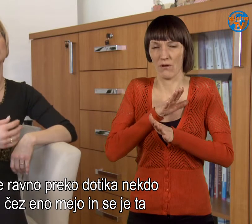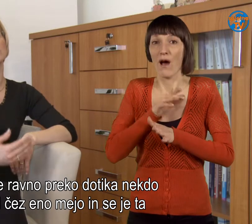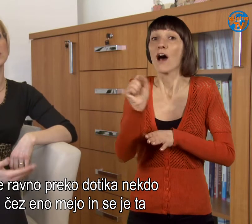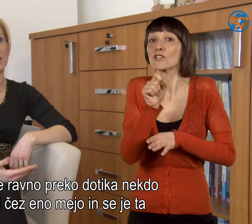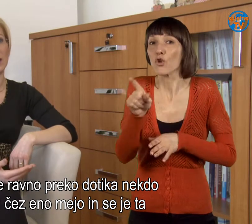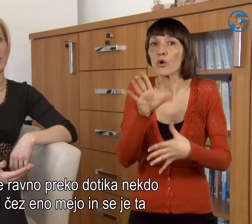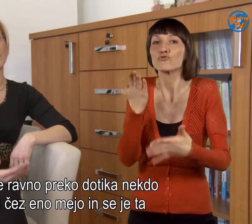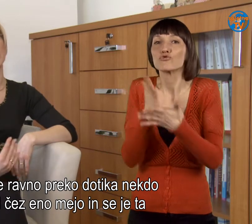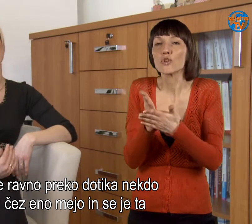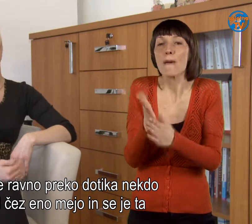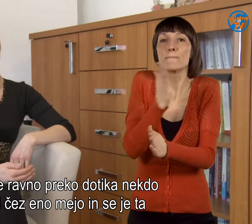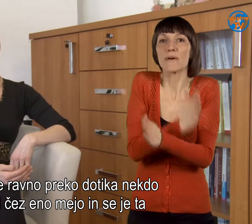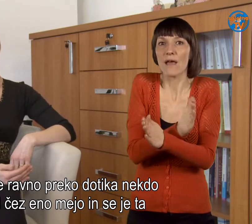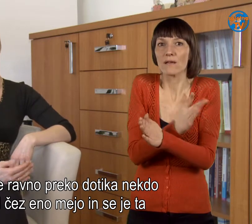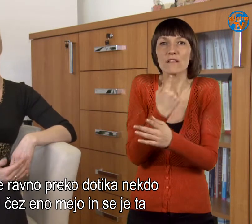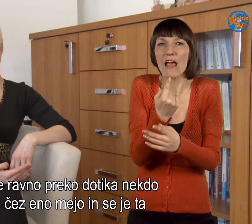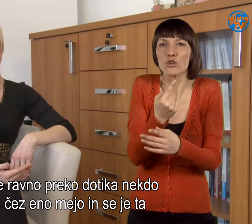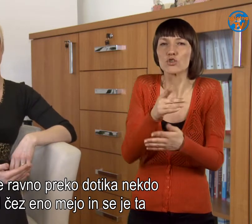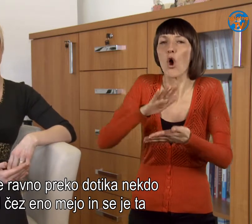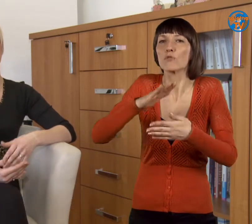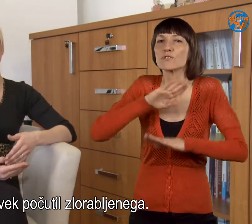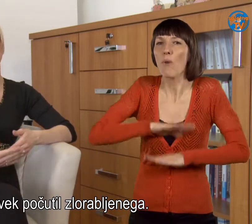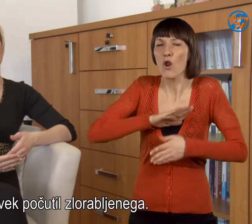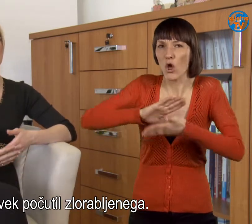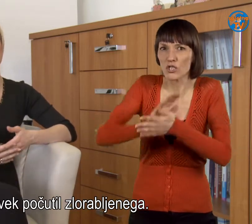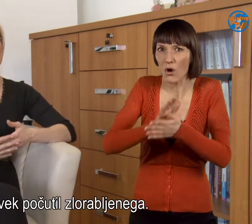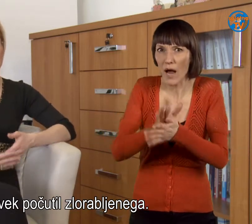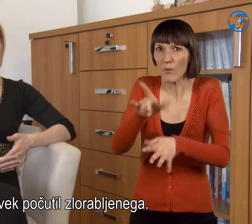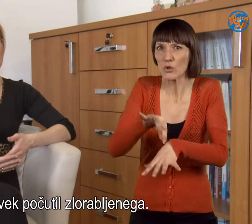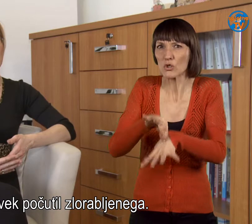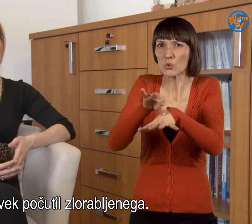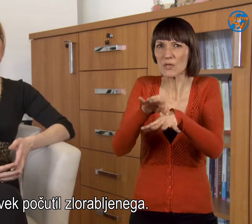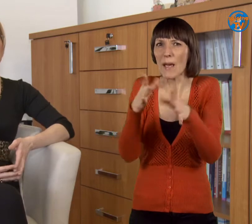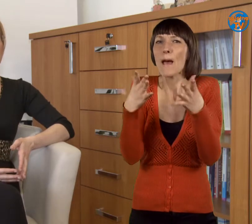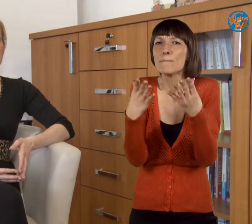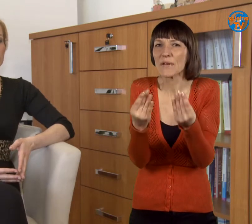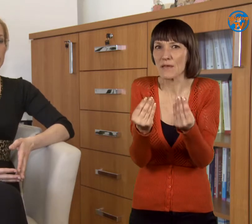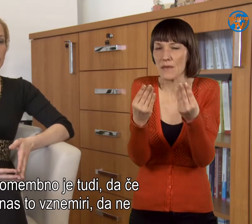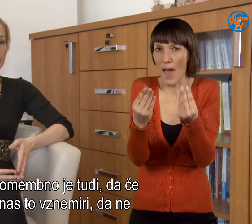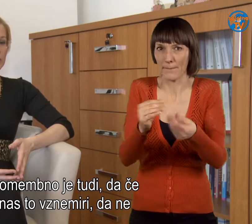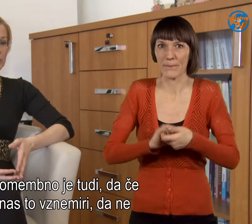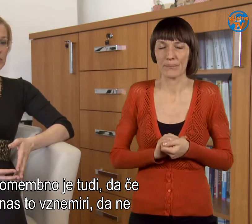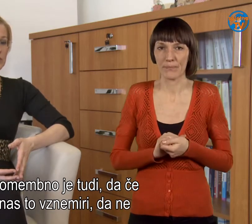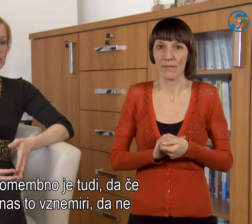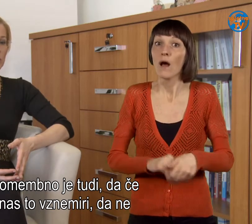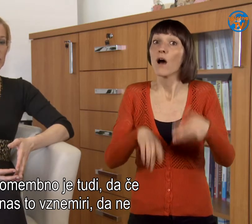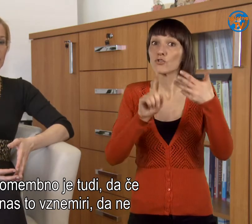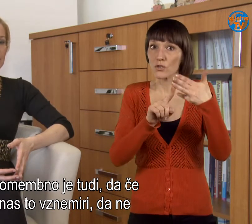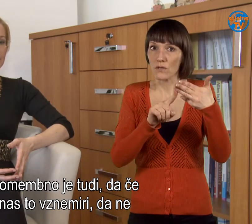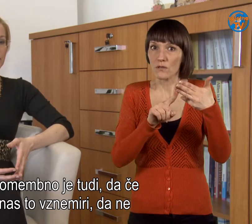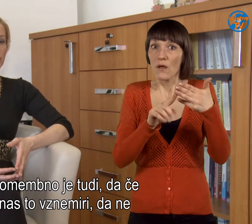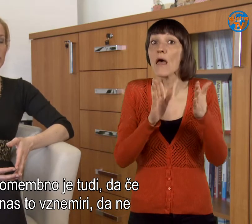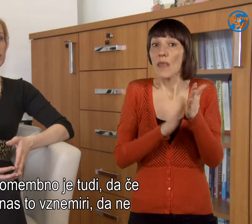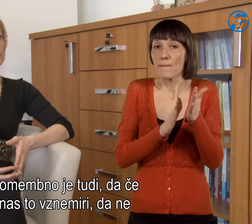ravno prek dotika je nekdo šel čez eno mejo in se je ta človek počutil zlorabljenega. Potem pomembno se mi tudi zdi to,